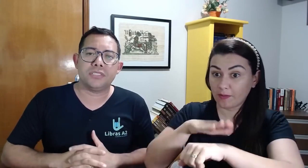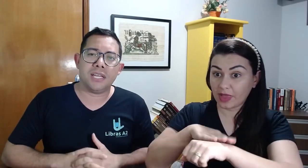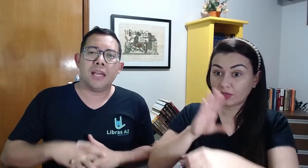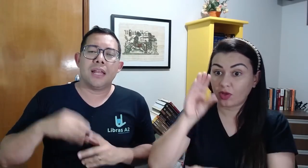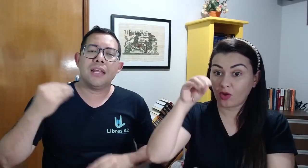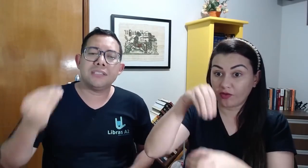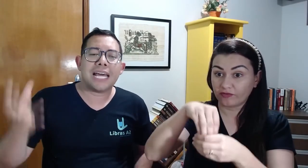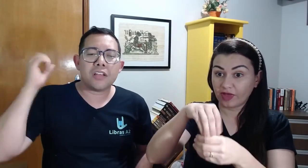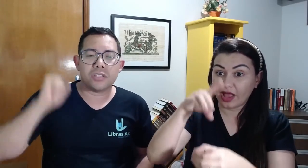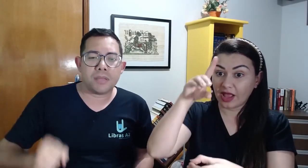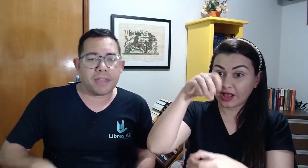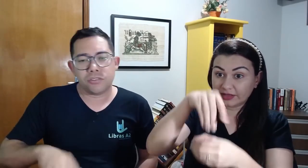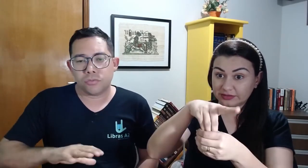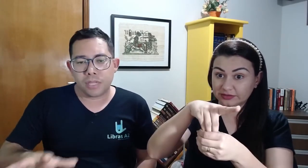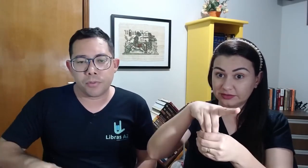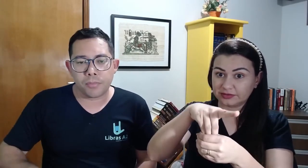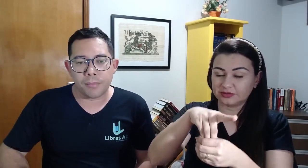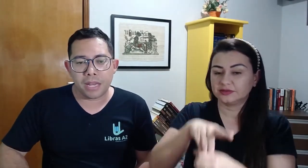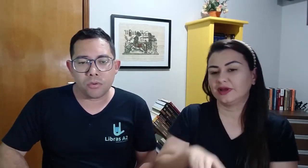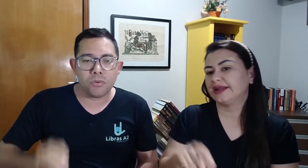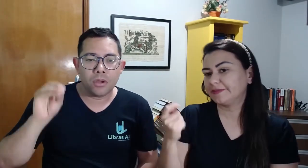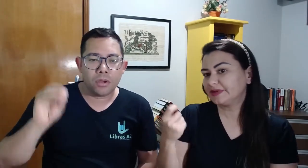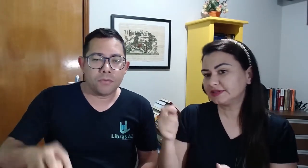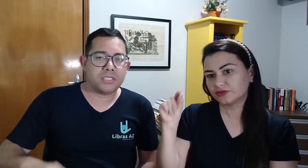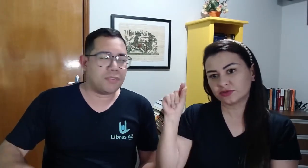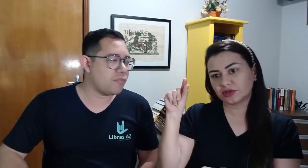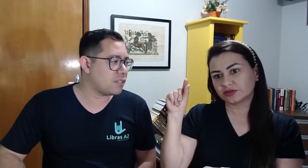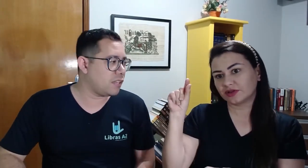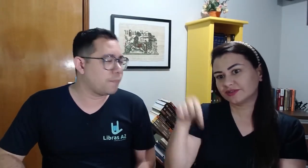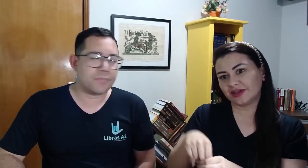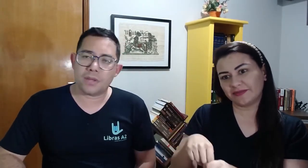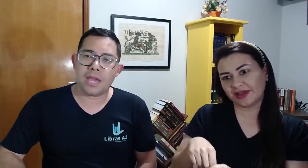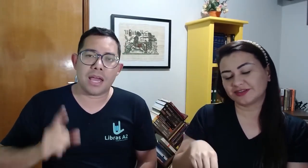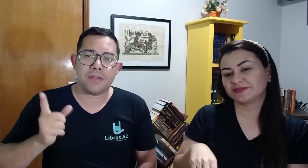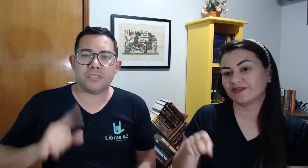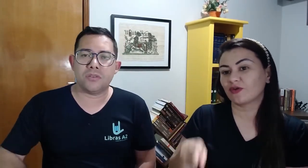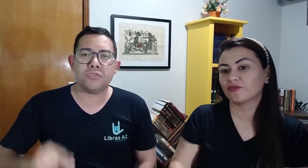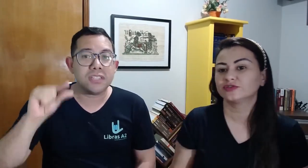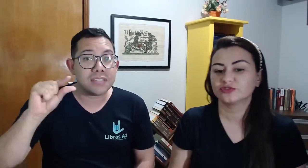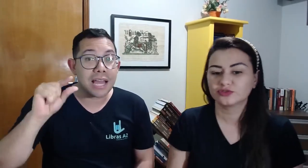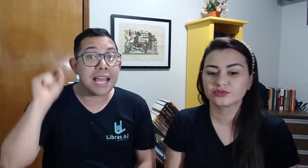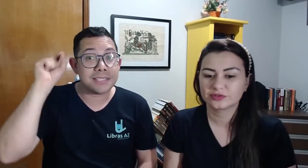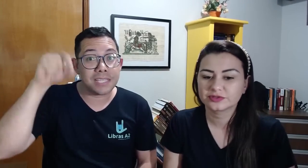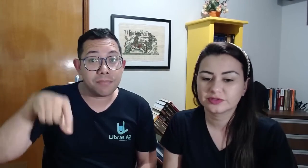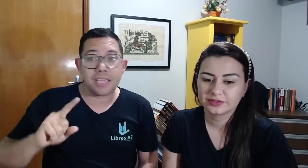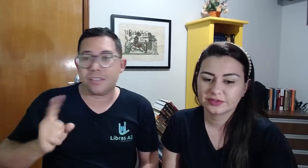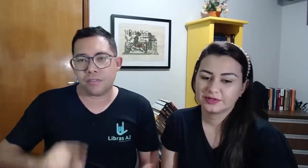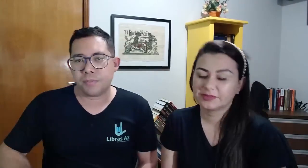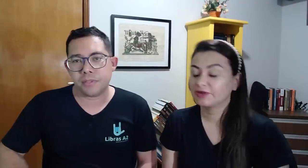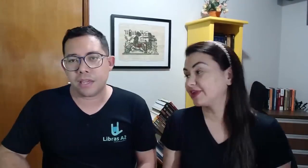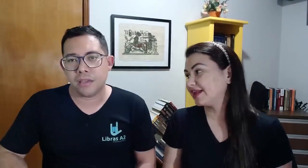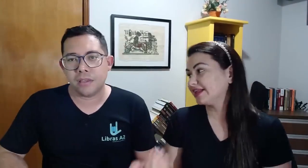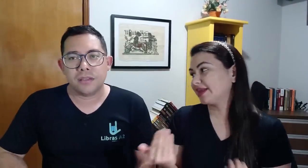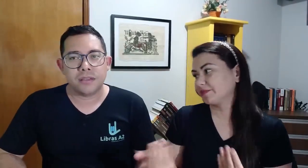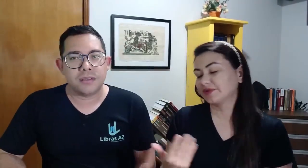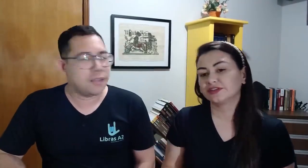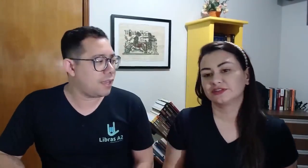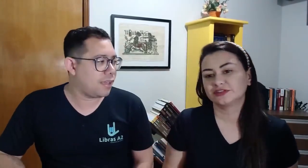você lançar a sua semente, não tem problema nenhum. Aí nem precisa Você vai usar o fazer, tal de semente, aí você você vai não confundir utilizar tudo. a semente, você não vai Porque não precisar, tem nem tempo, né, de É.